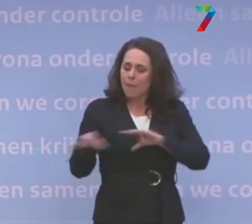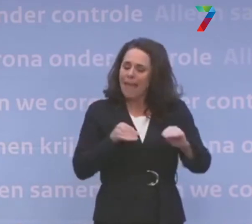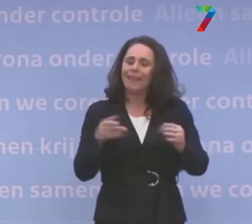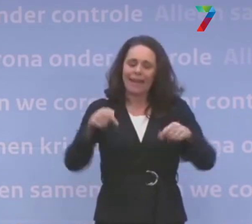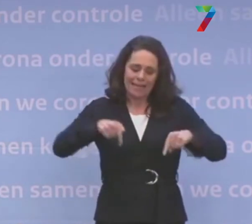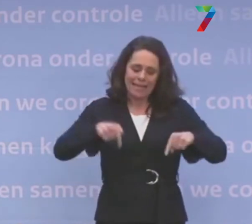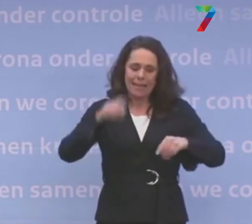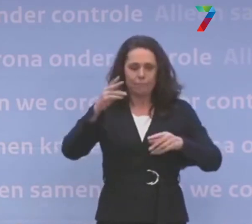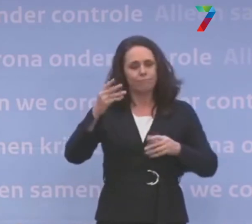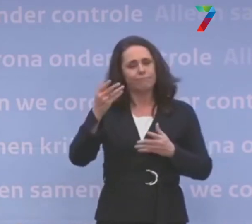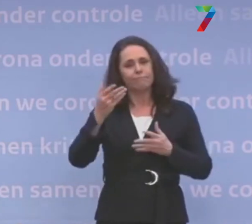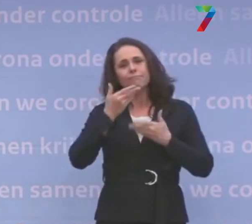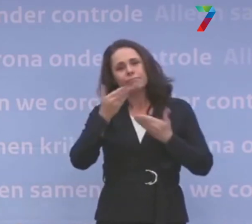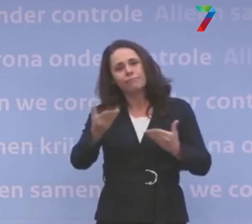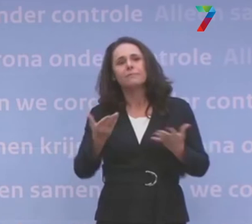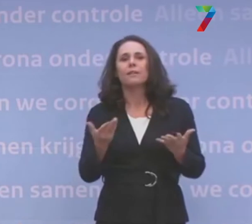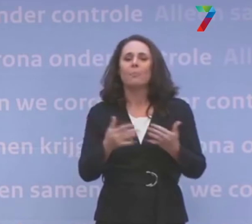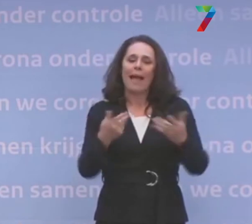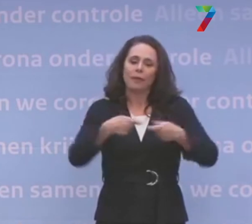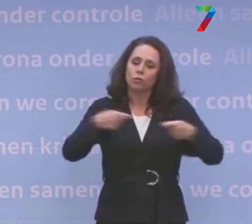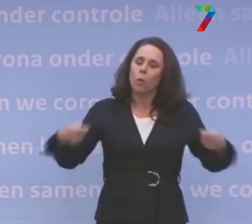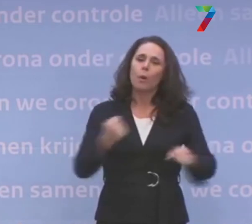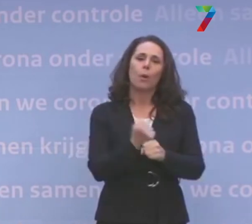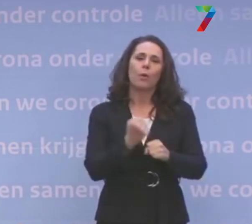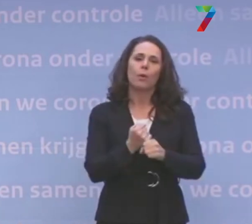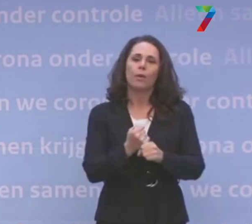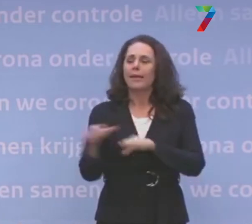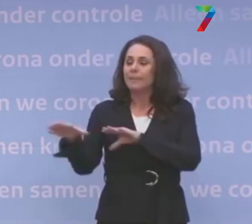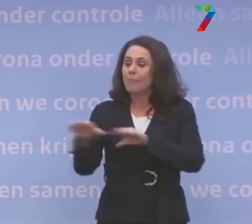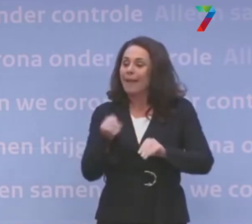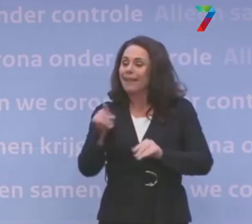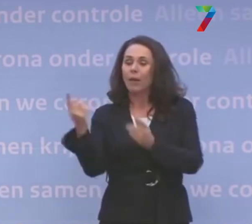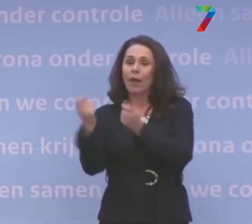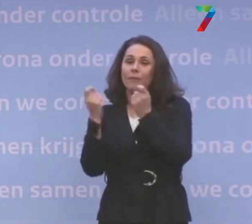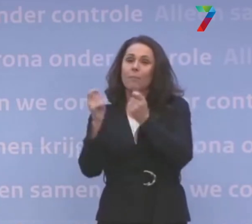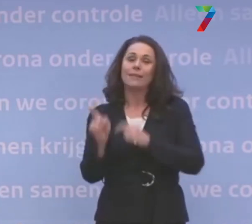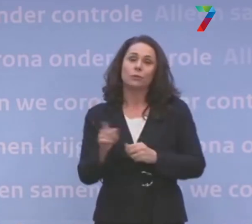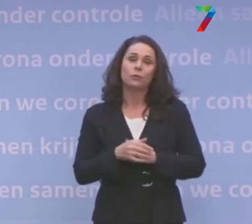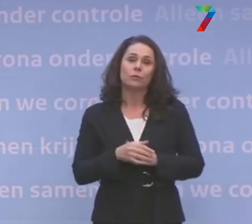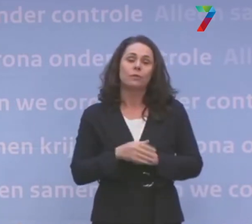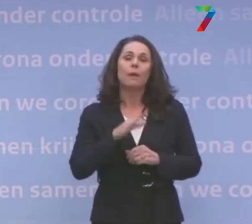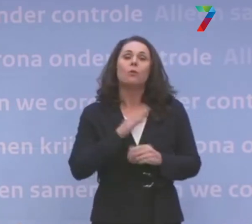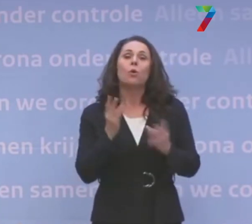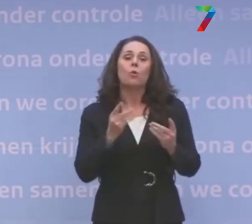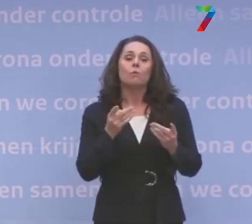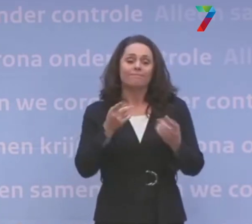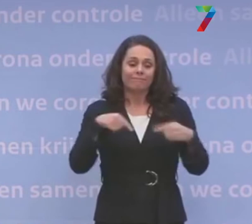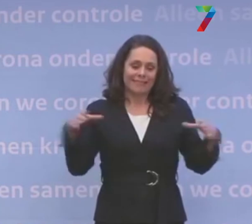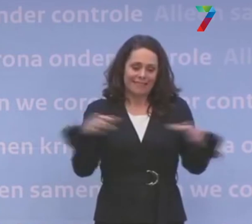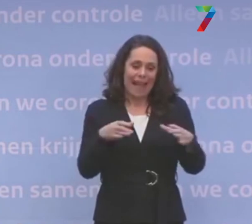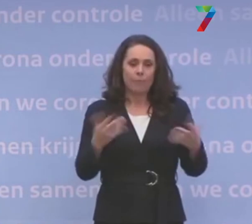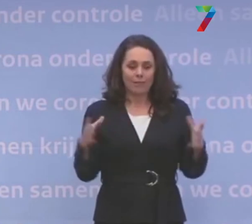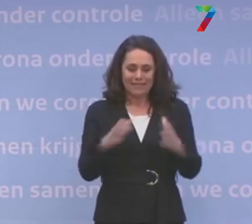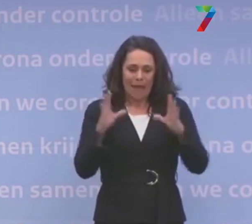hier vandaag bekendmaken. De paar versoepelingen en de maatregelen op de evenementen. Het gaat er ook om hoe wij met elkaar als samenleving ons